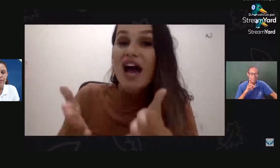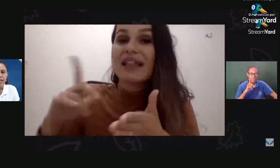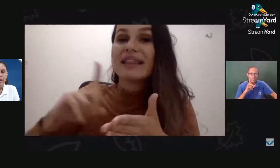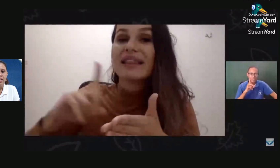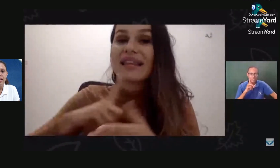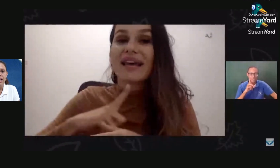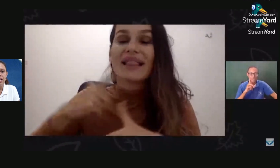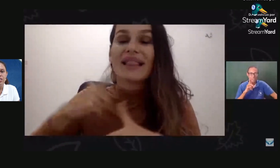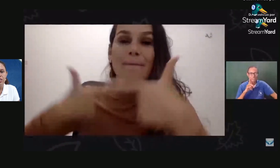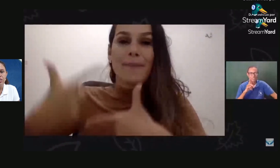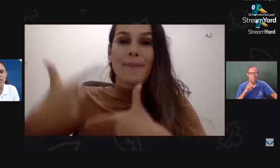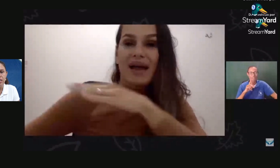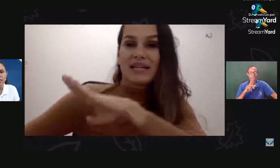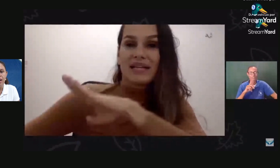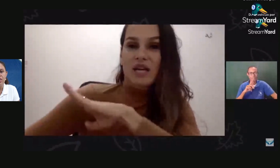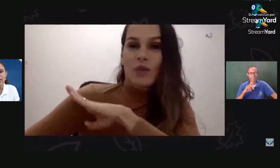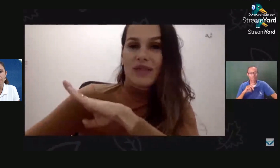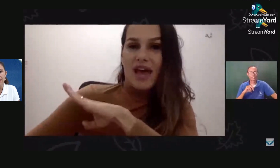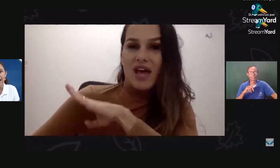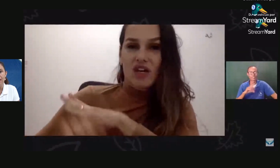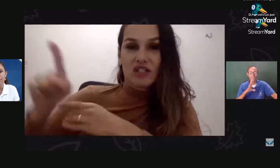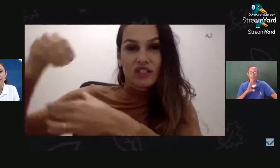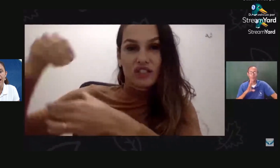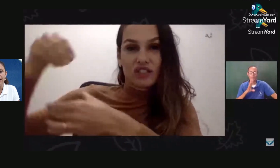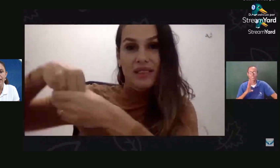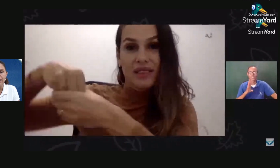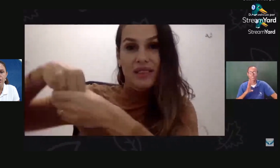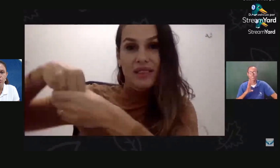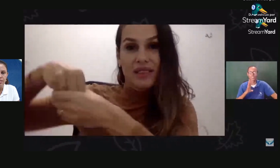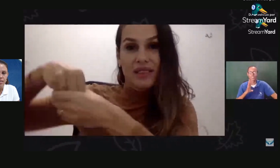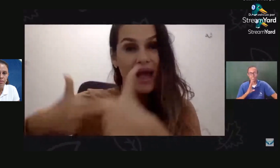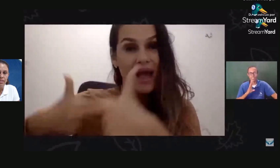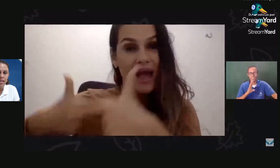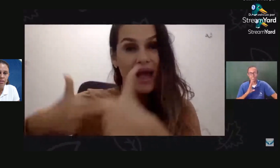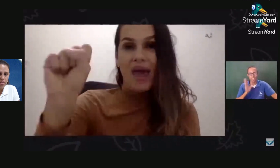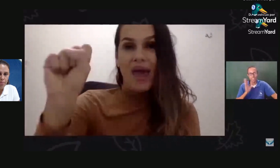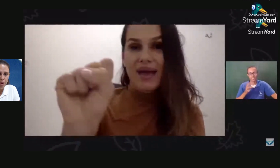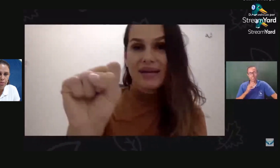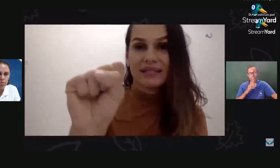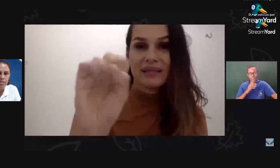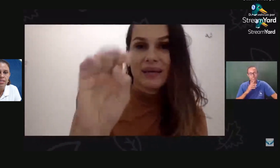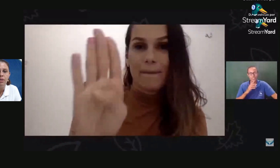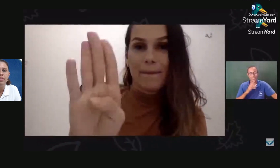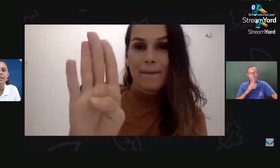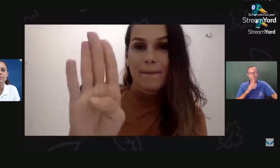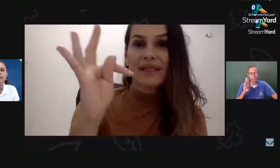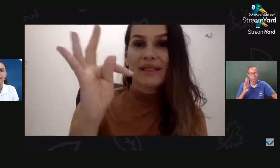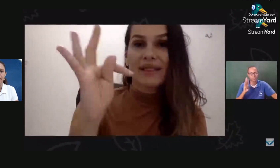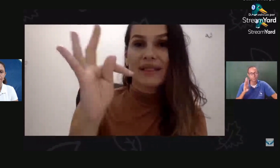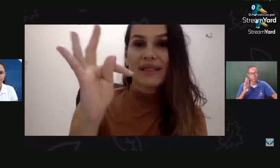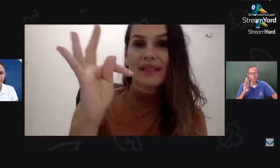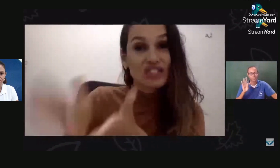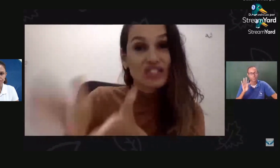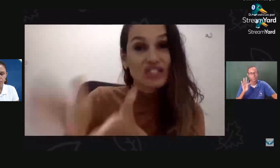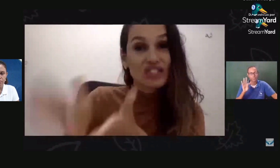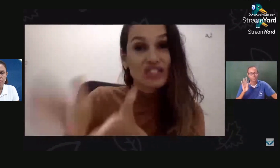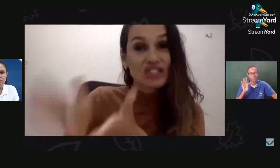Miss, e ela já tinha, então, ela já trabalhava ali na instituição, dentro da própria instituição da